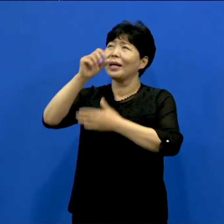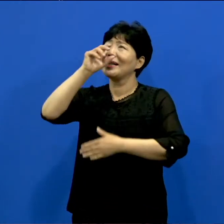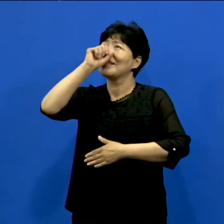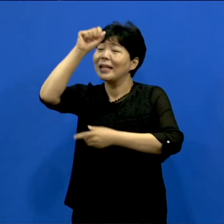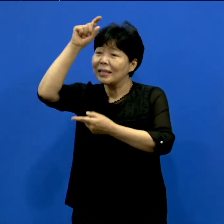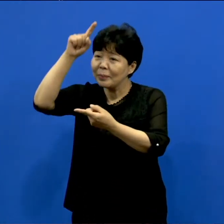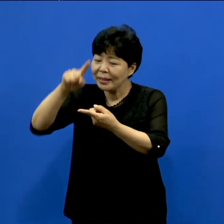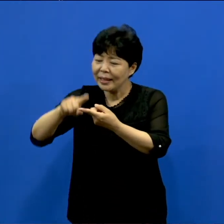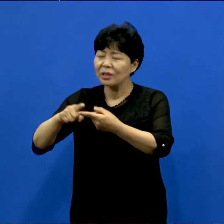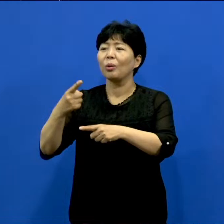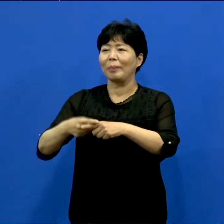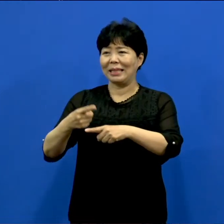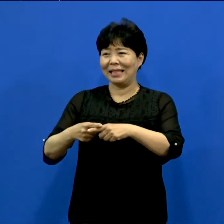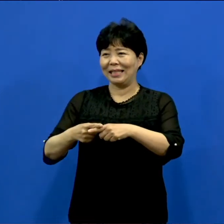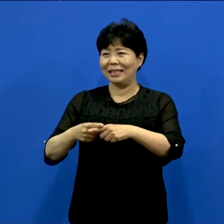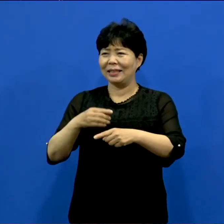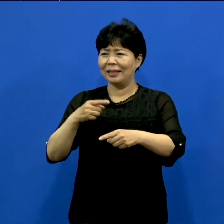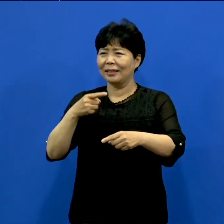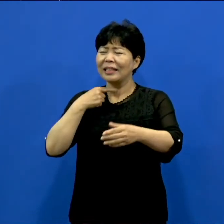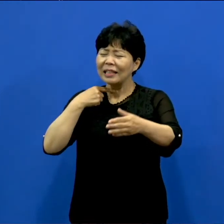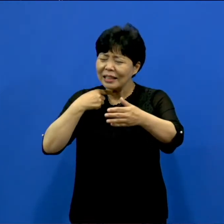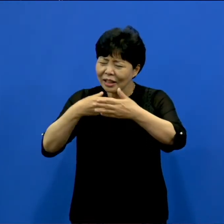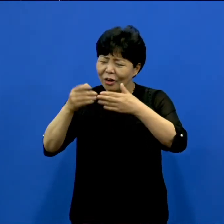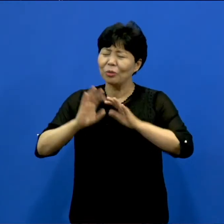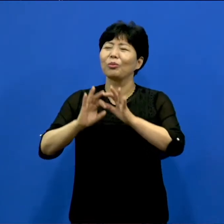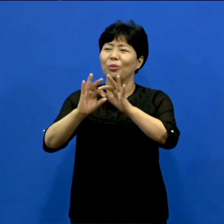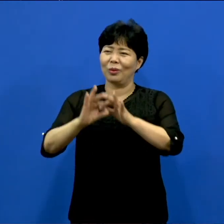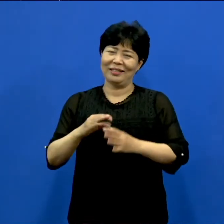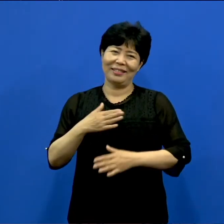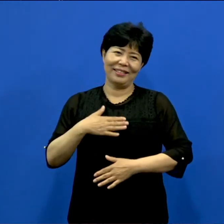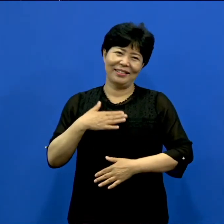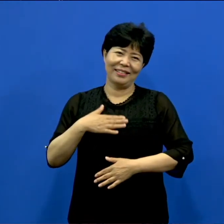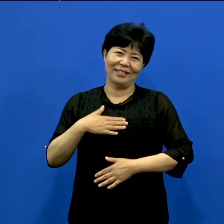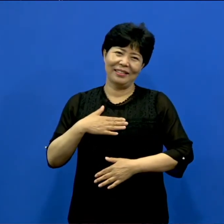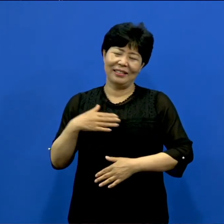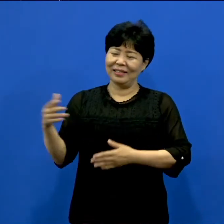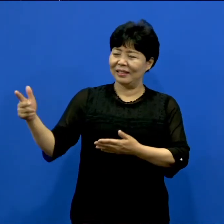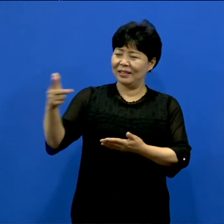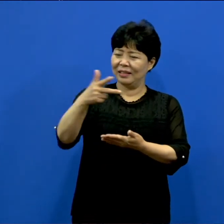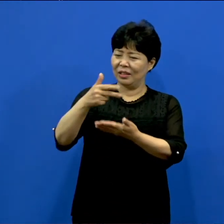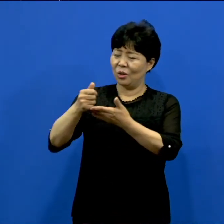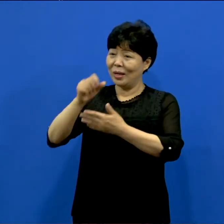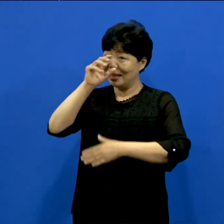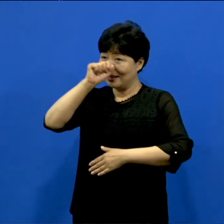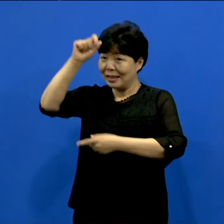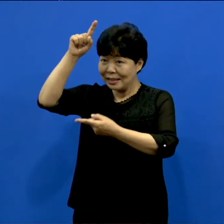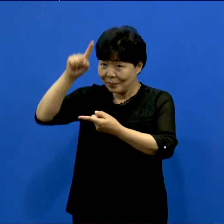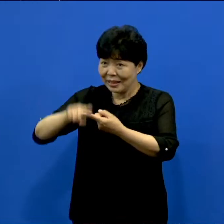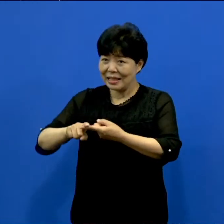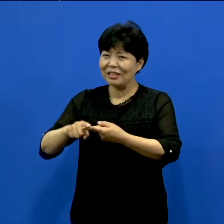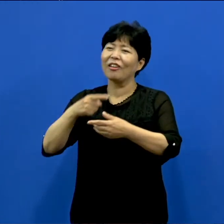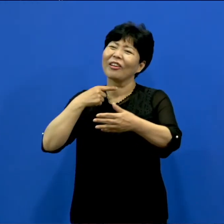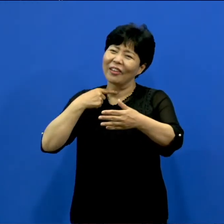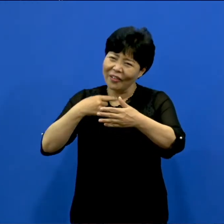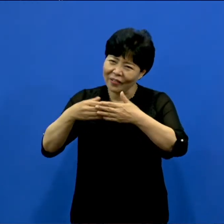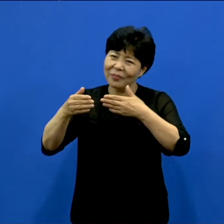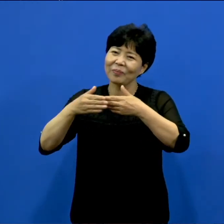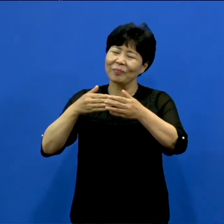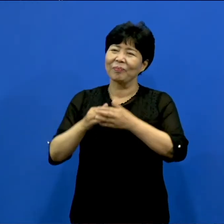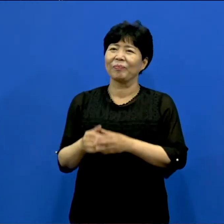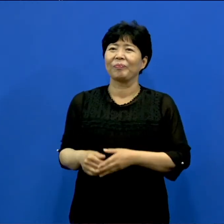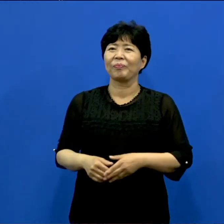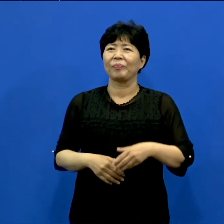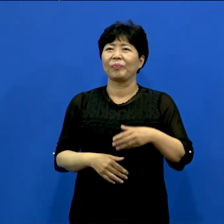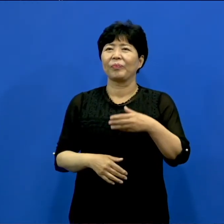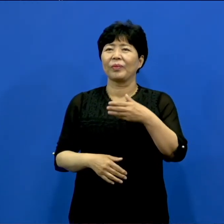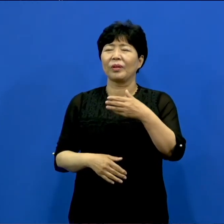일상에서 하나님을 구체적으로 맛을 보라는 거. 그런데 그분의 선하심을 맛보아라는 거. 그래서 여러분 오늘 9절도 10절도 그런